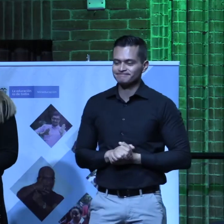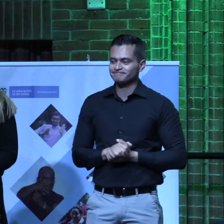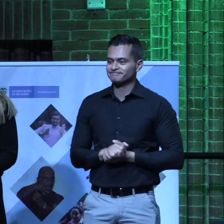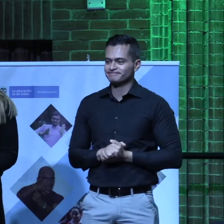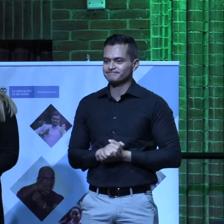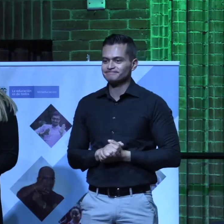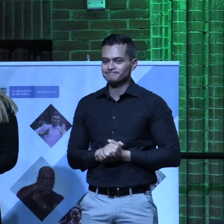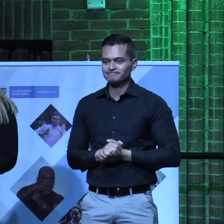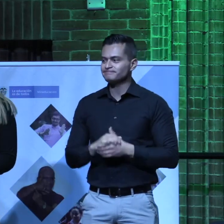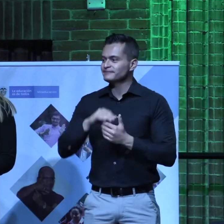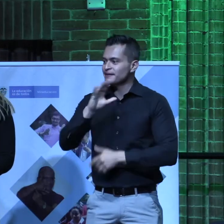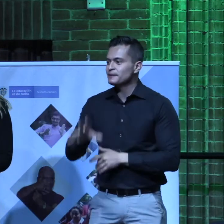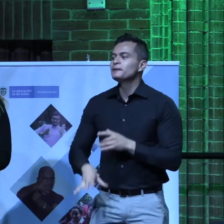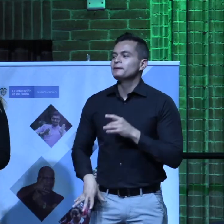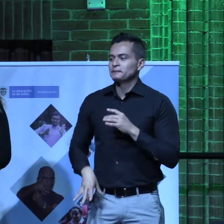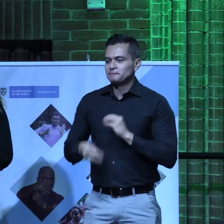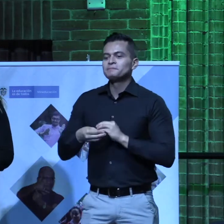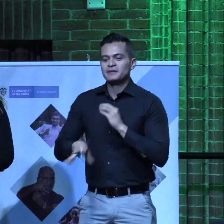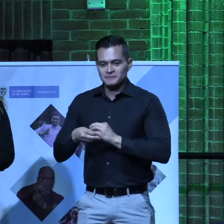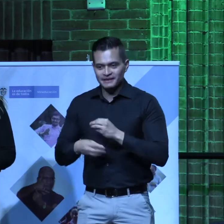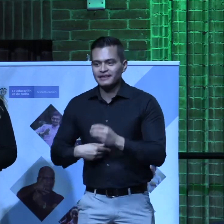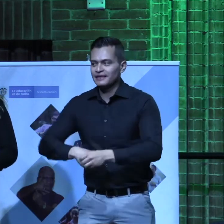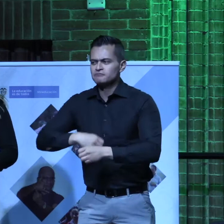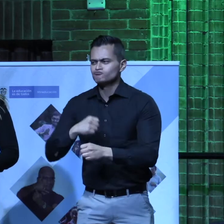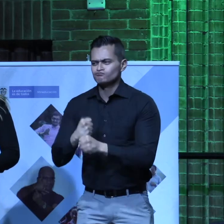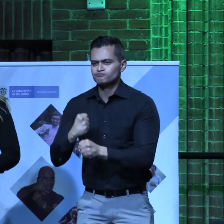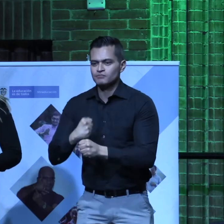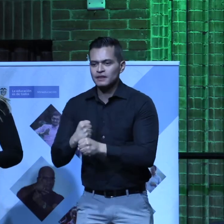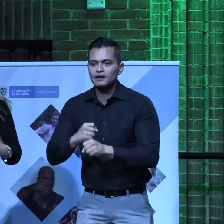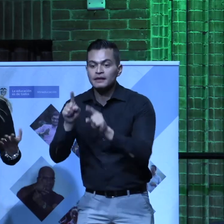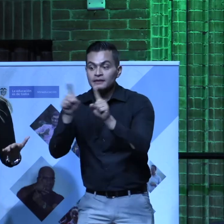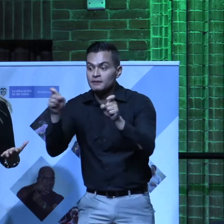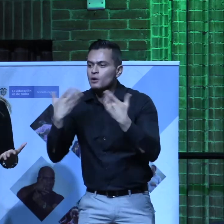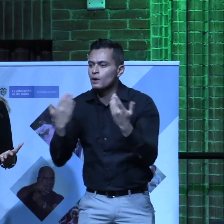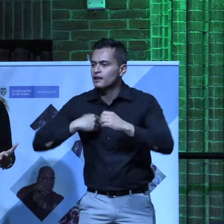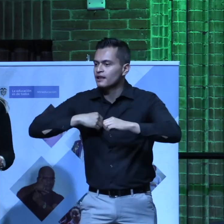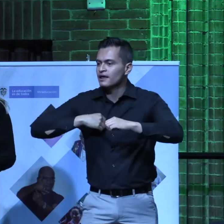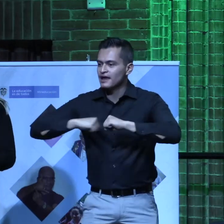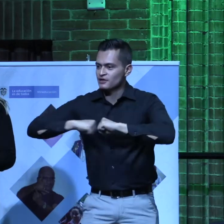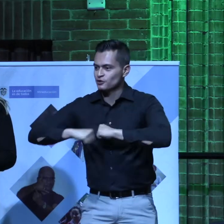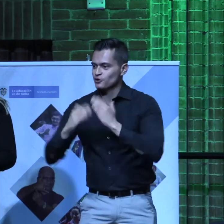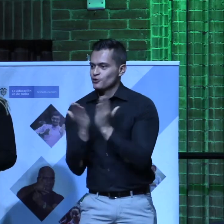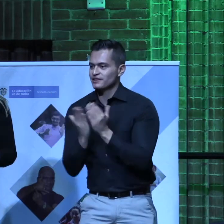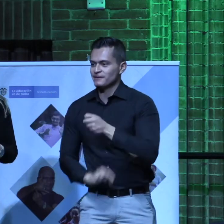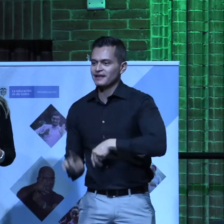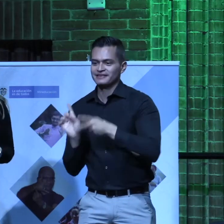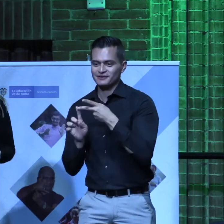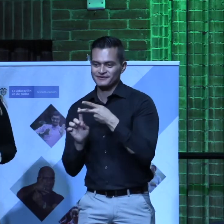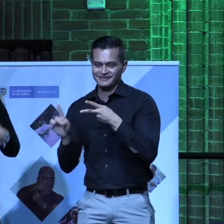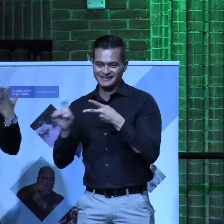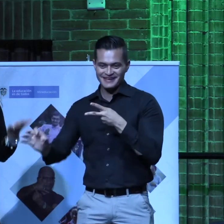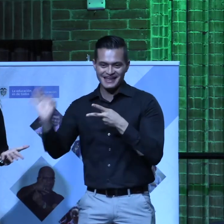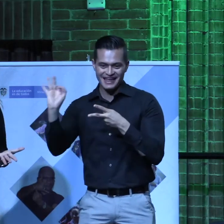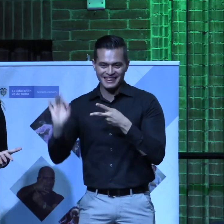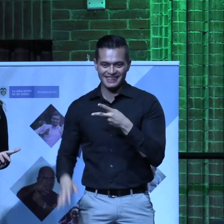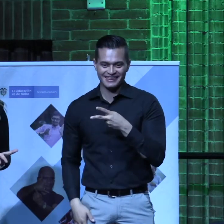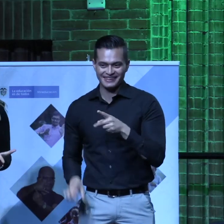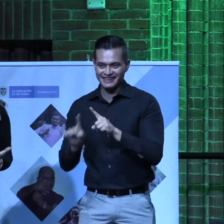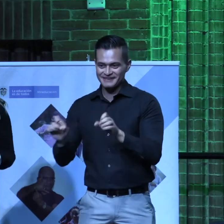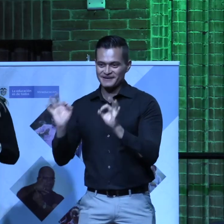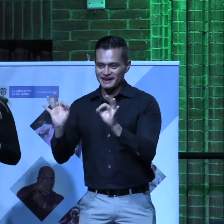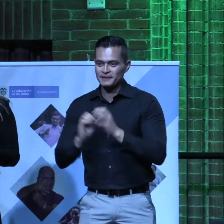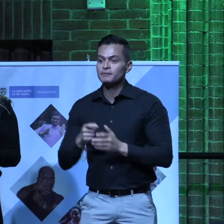El otro componente de trabajo, el tercero, en gestión educativa, el componente de calidad. En este componente también vamos